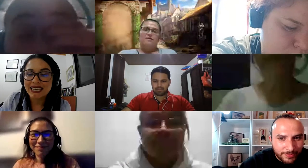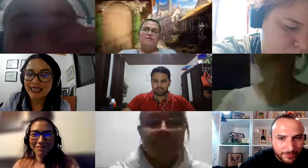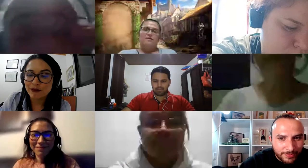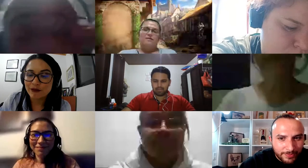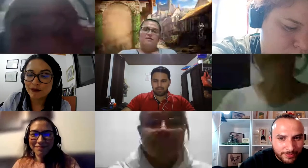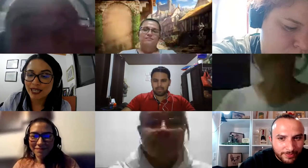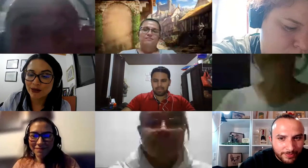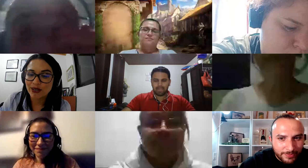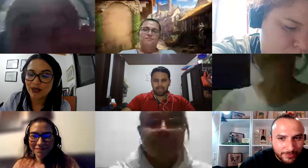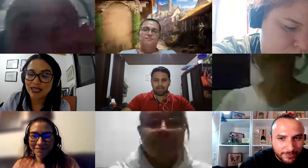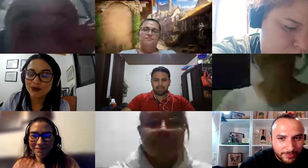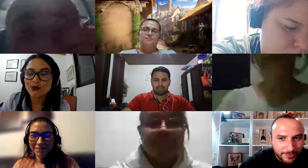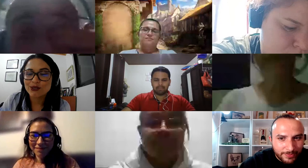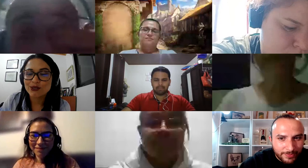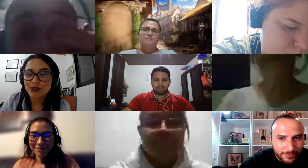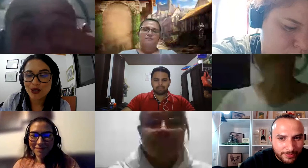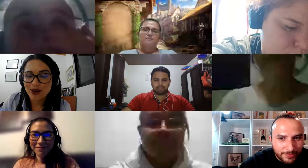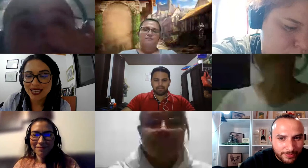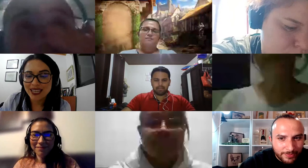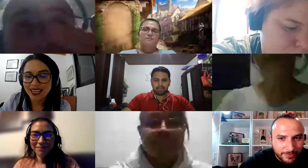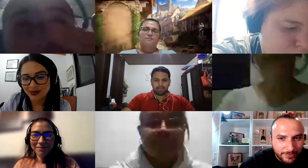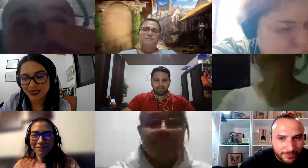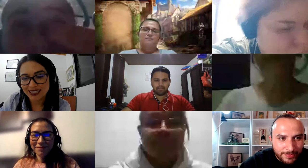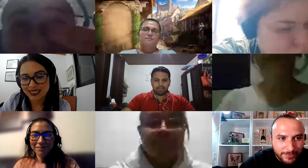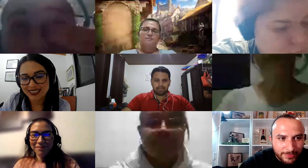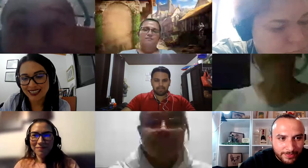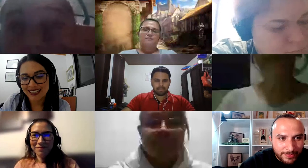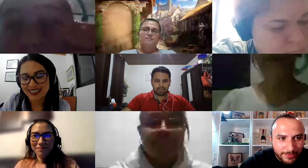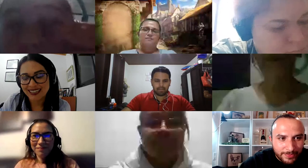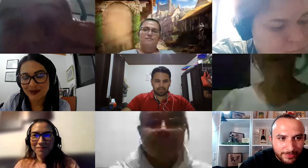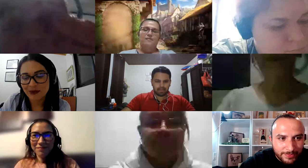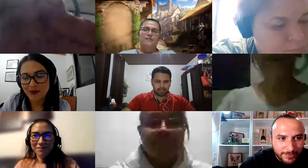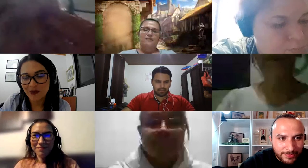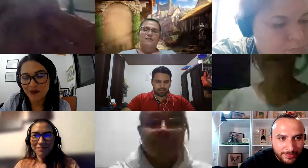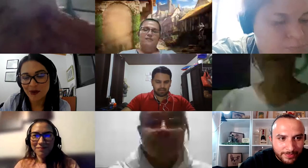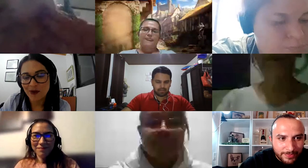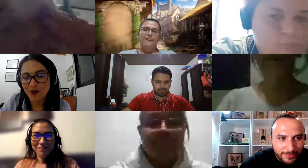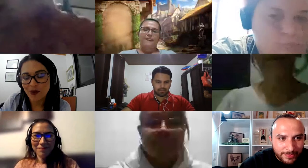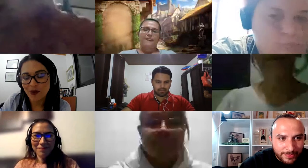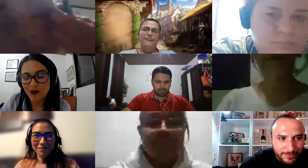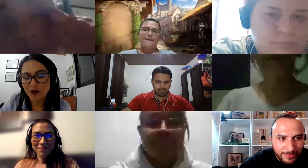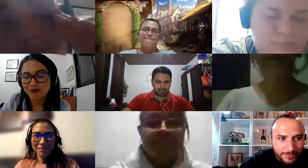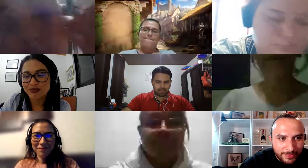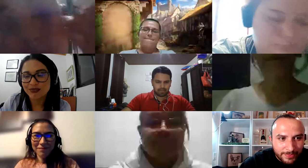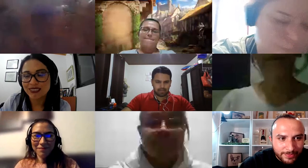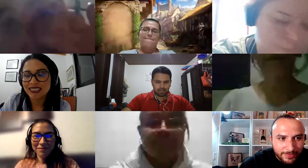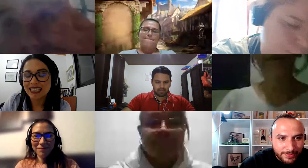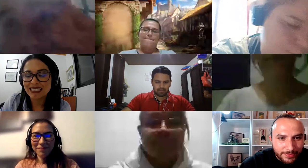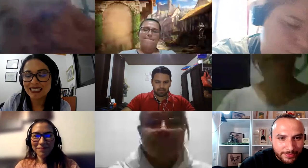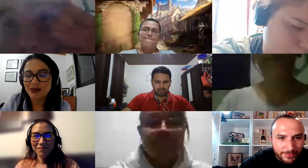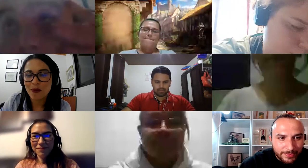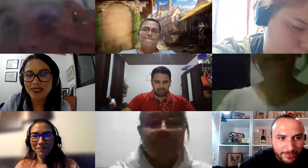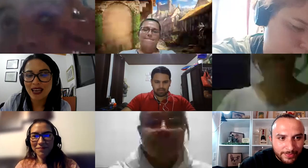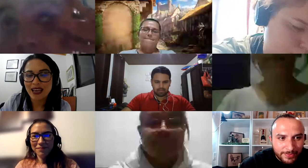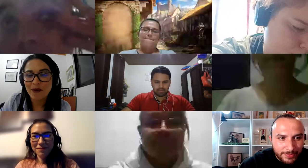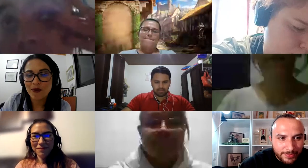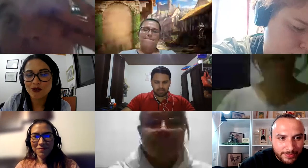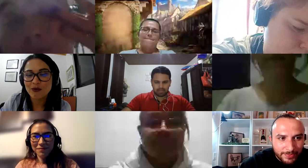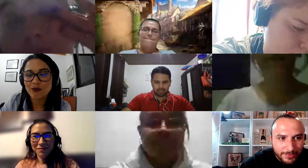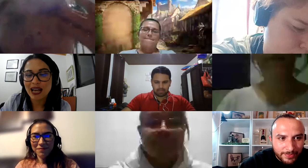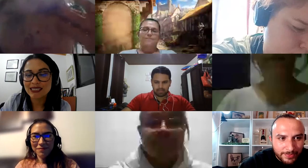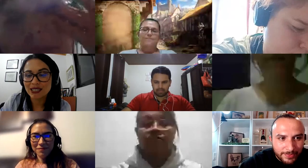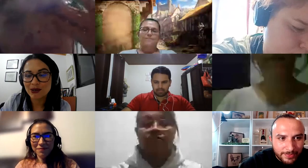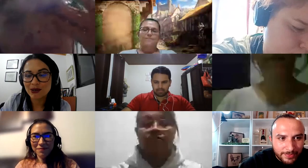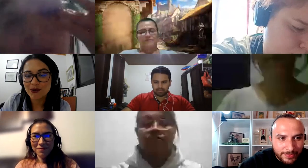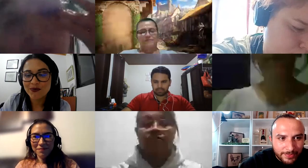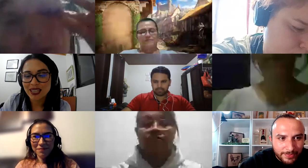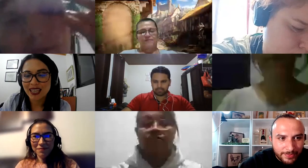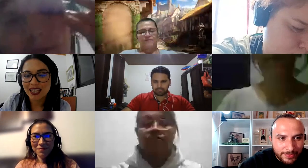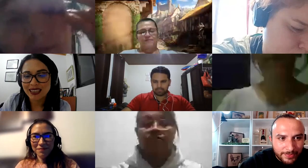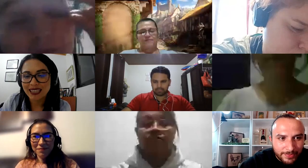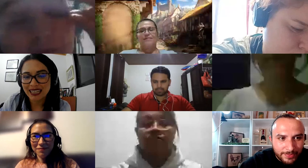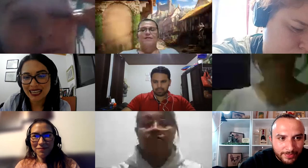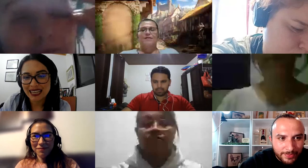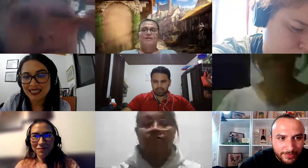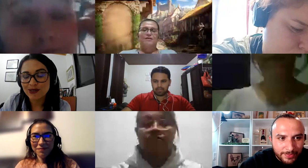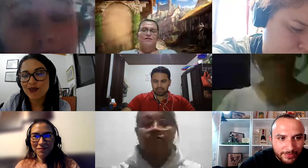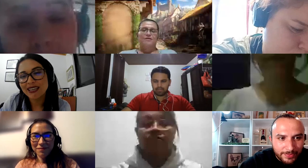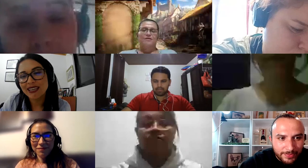Sí, en efecto, el curso de hoy era un taller, como les comentábamos, básico del ESCO